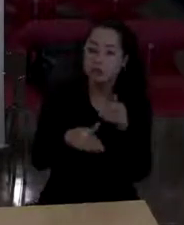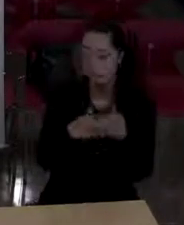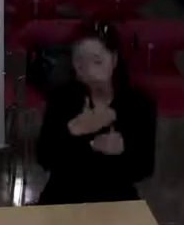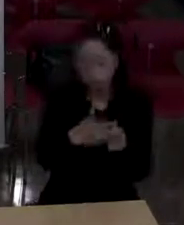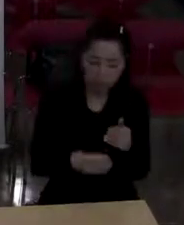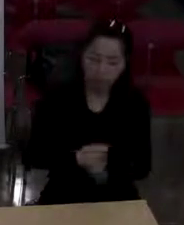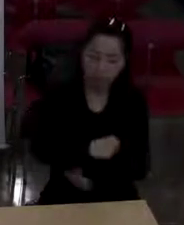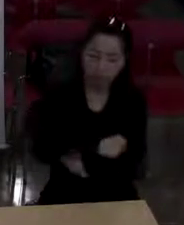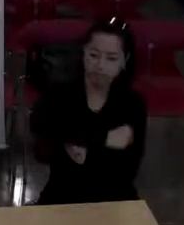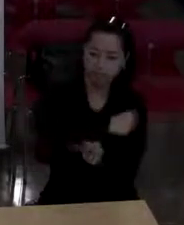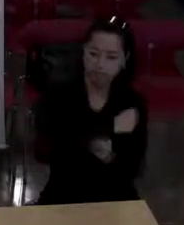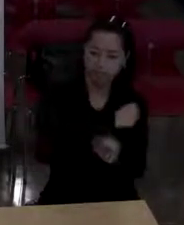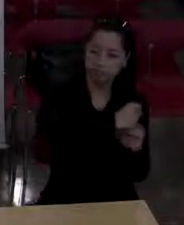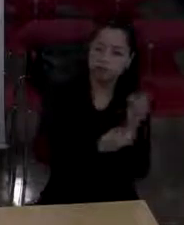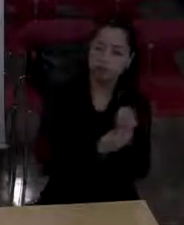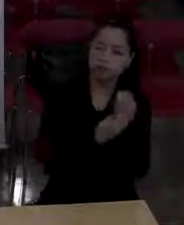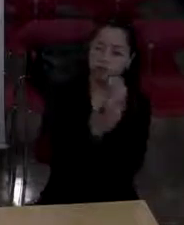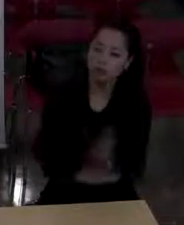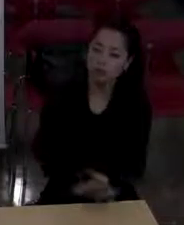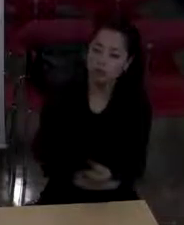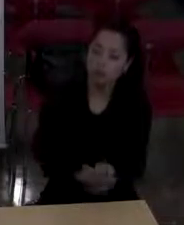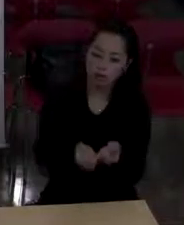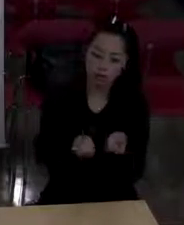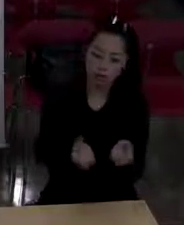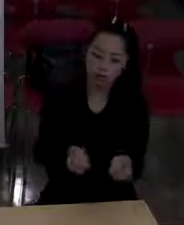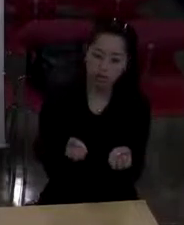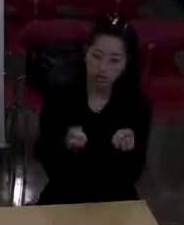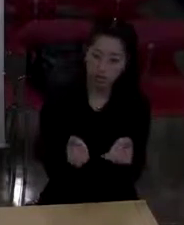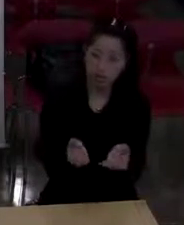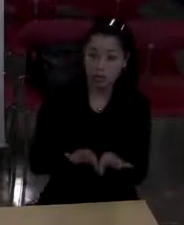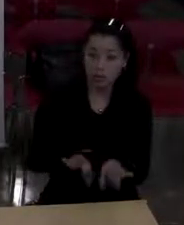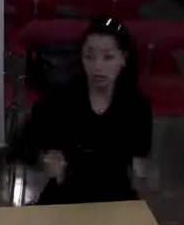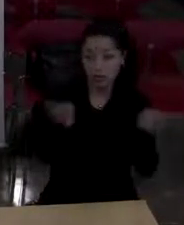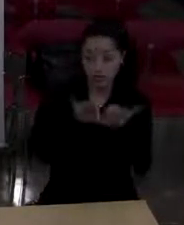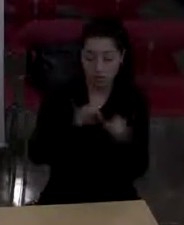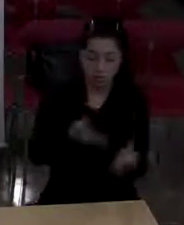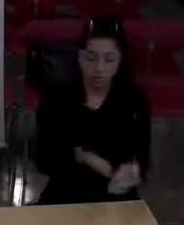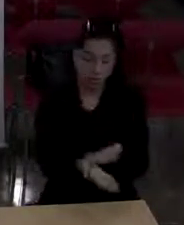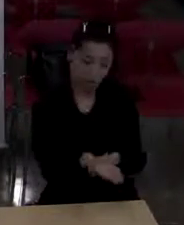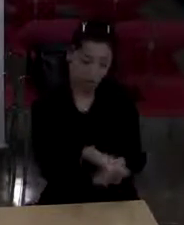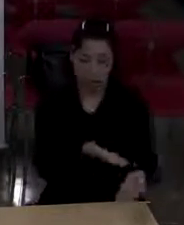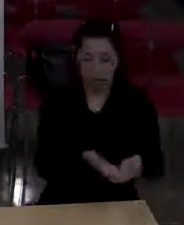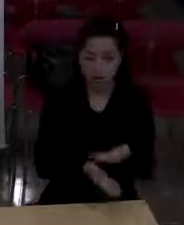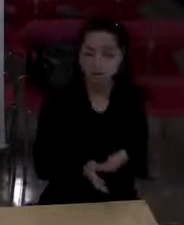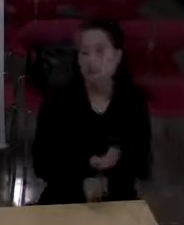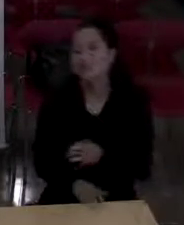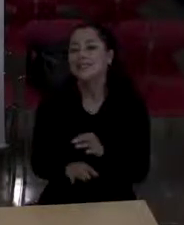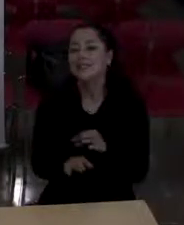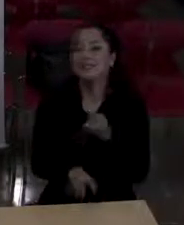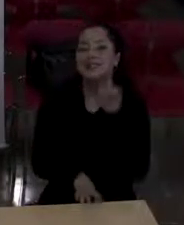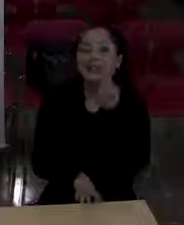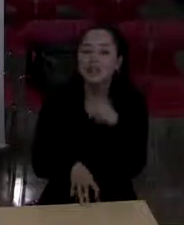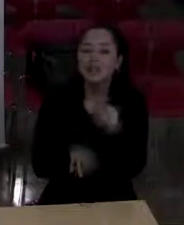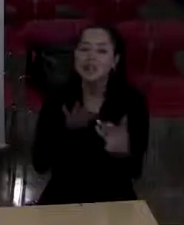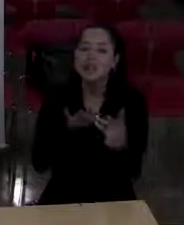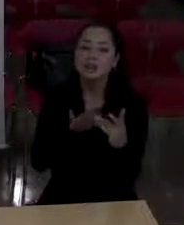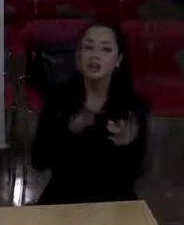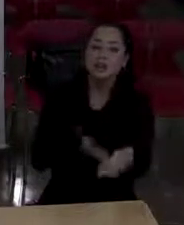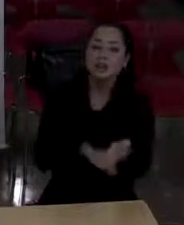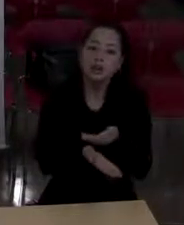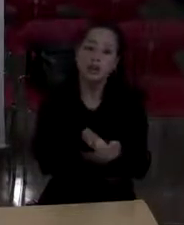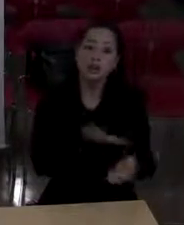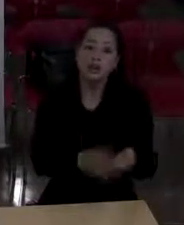adelante conectadas, pero en la medida que uno se va relacionando con otros también va construyendo nuevo vocabulario y va